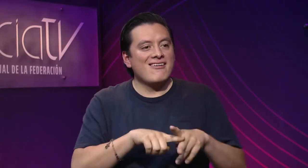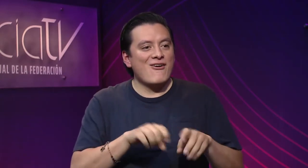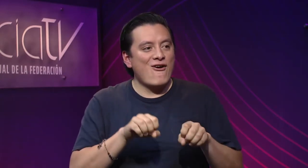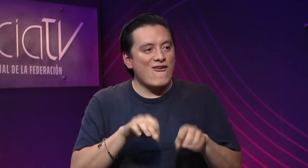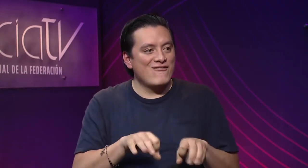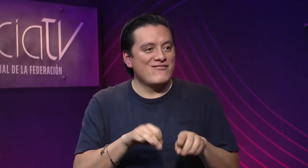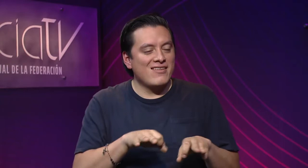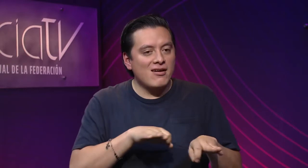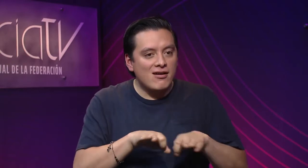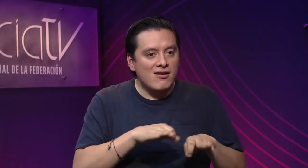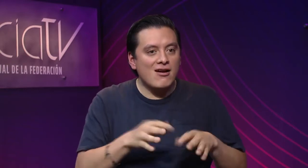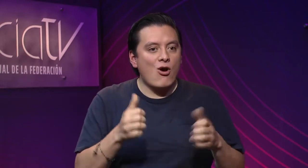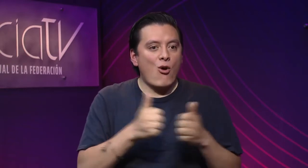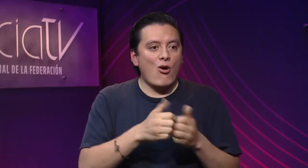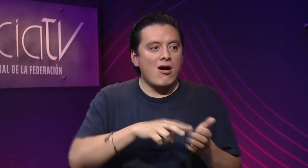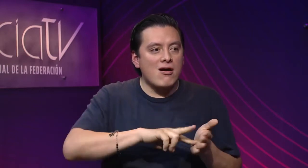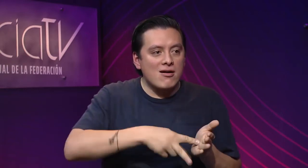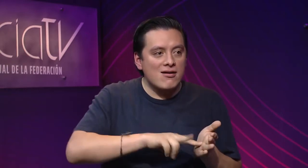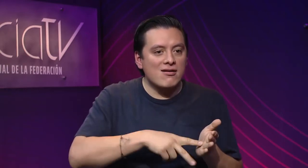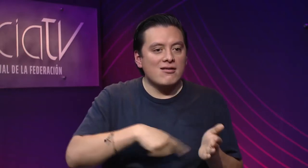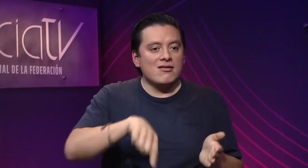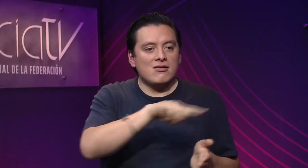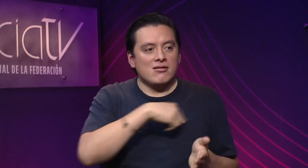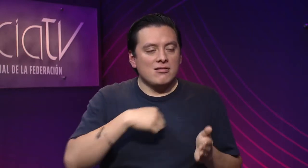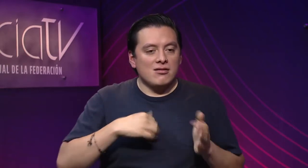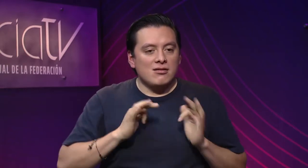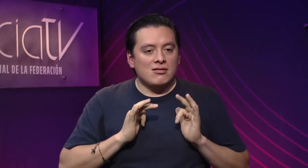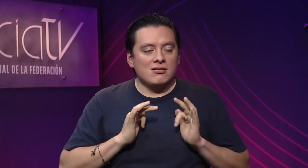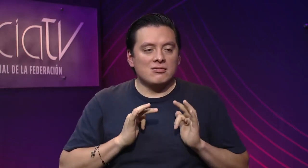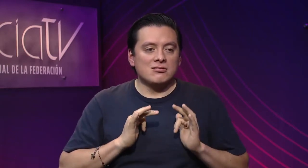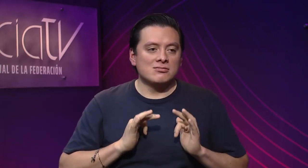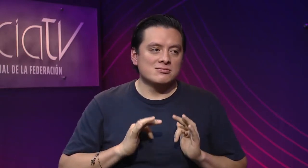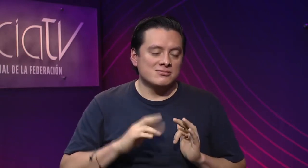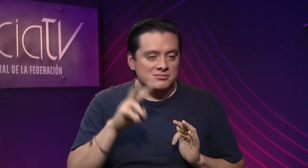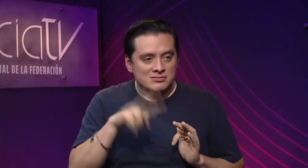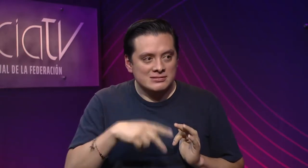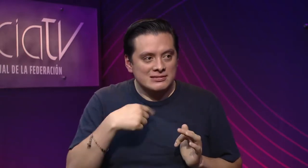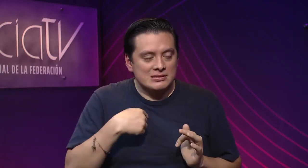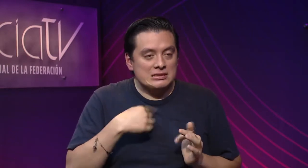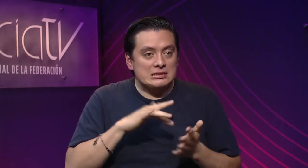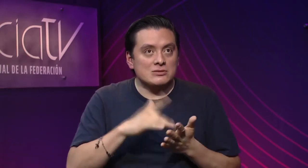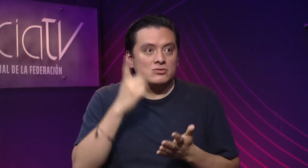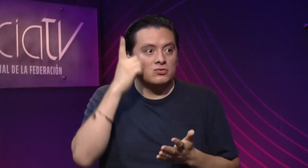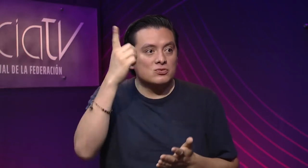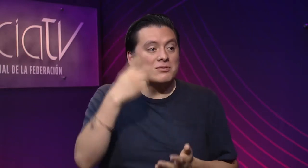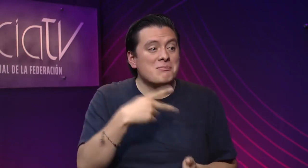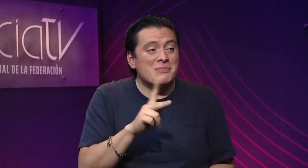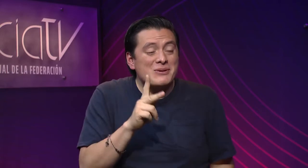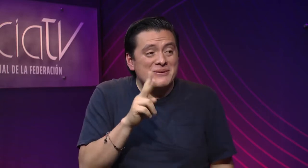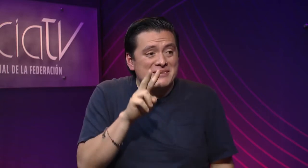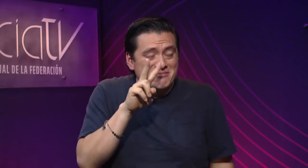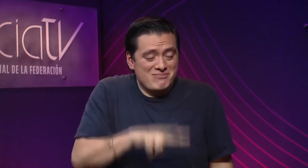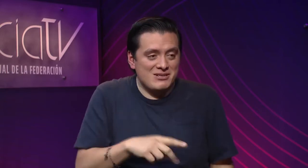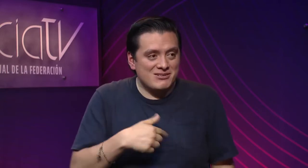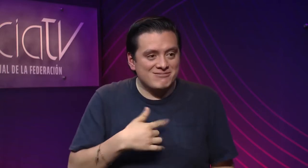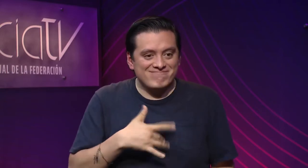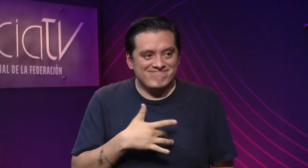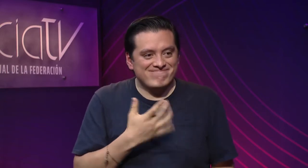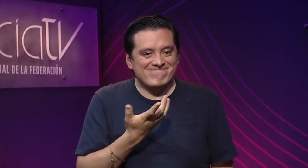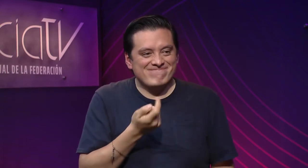hablar con alguien todavía más arriba. Pues total, me cambié, subí y sí, evidentemente me dieron un cubículo, estuve